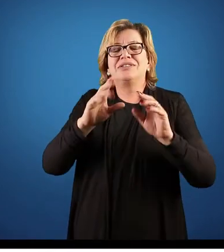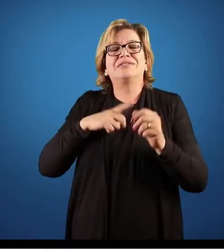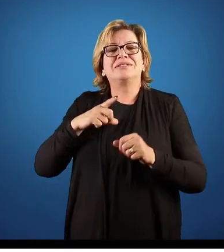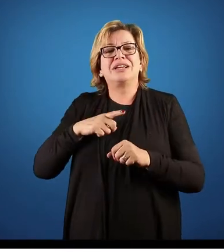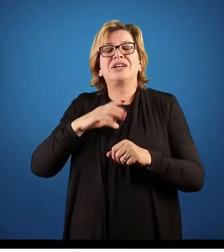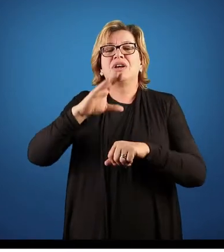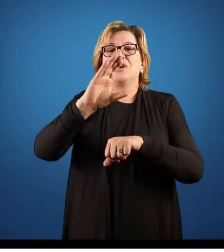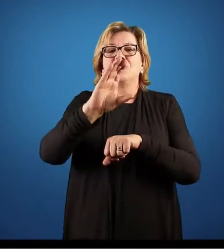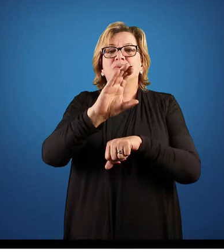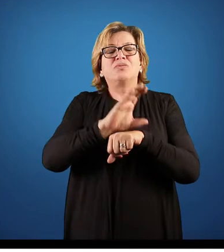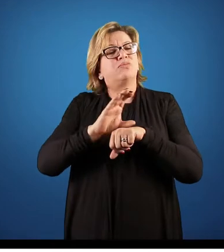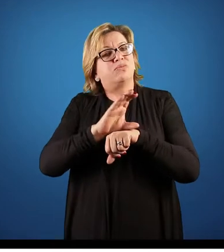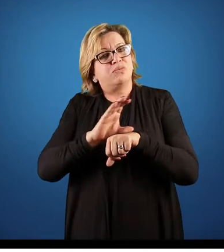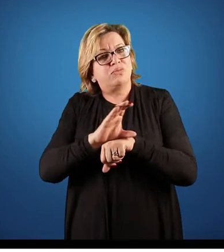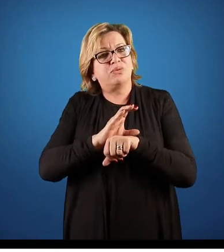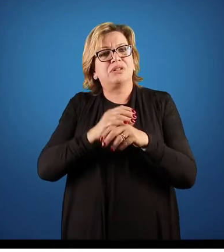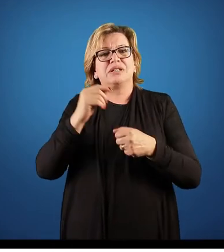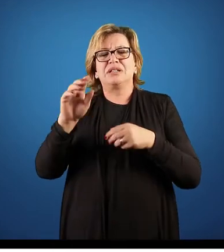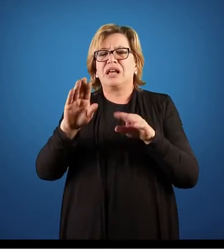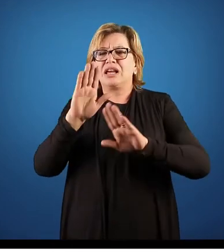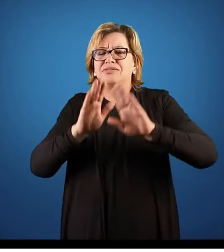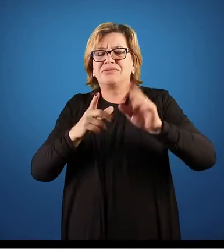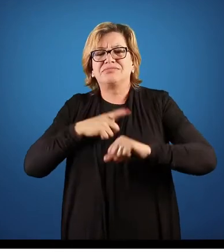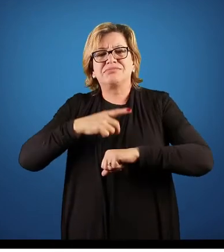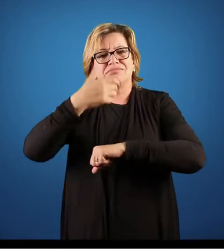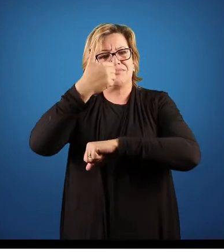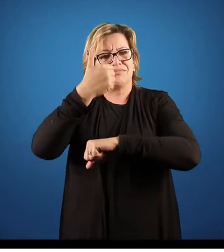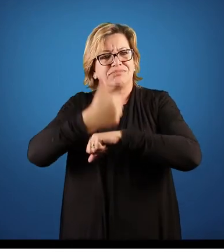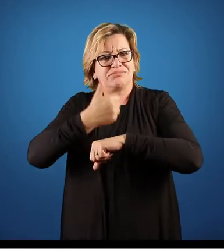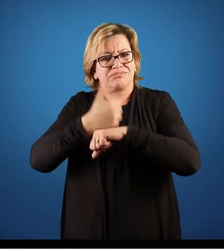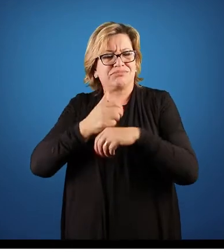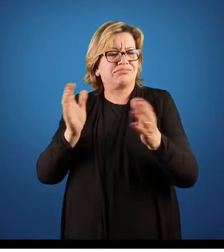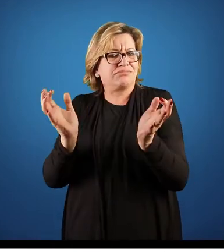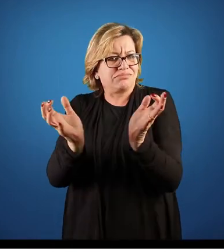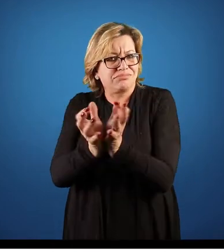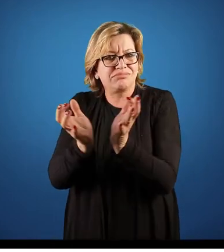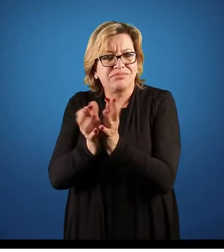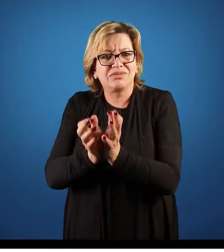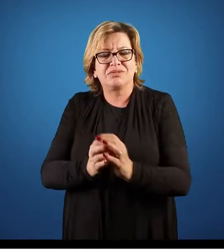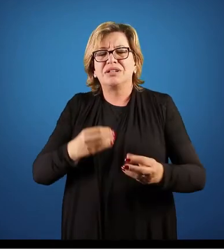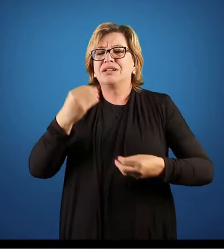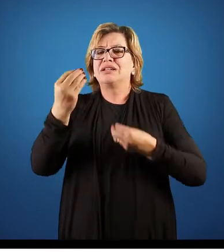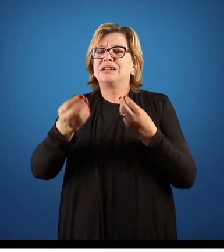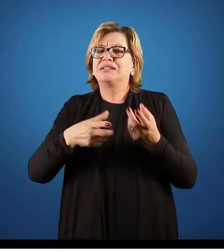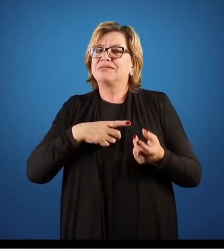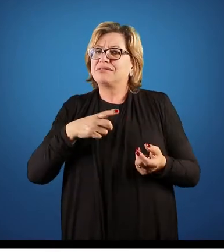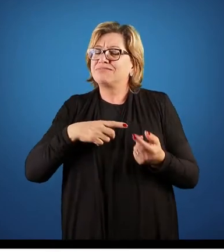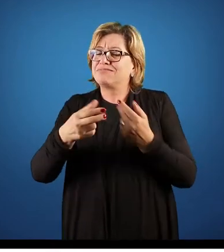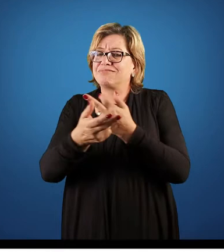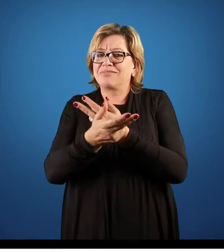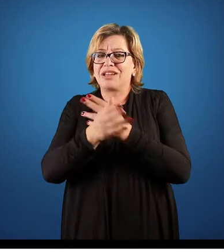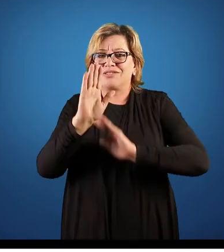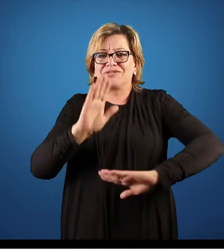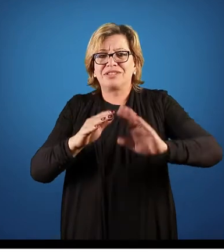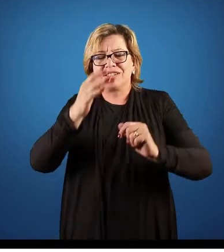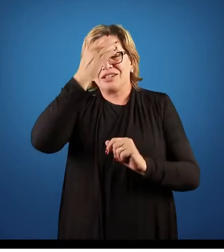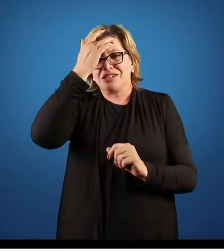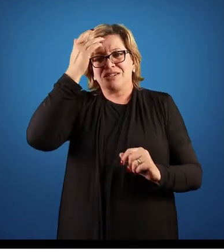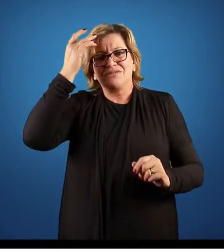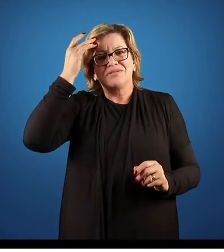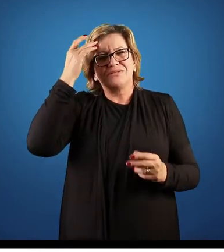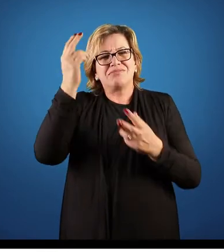é uma decisão que tem que passar por uma diretoria eo conselho deliberativo né e são essas pessoas que vão estar trabalhando